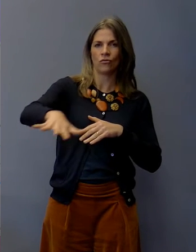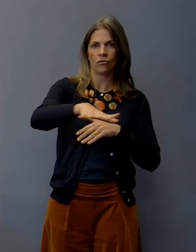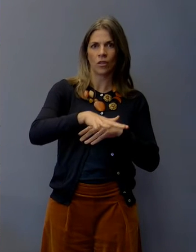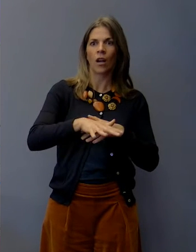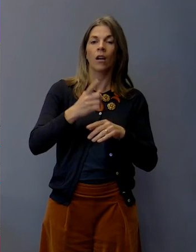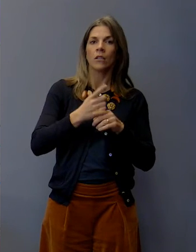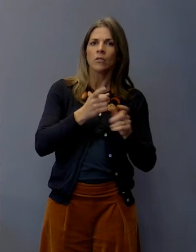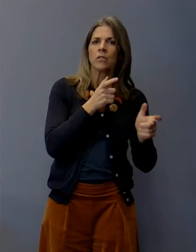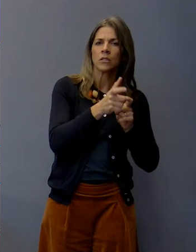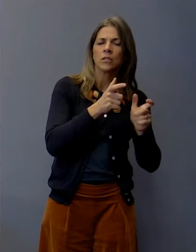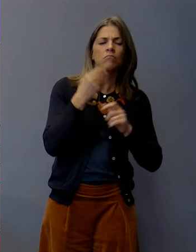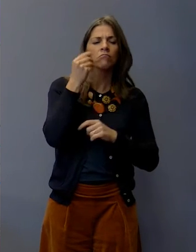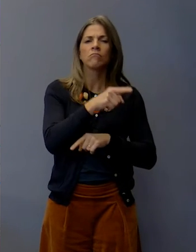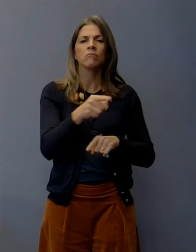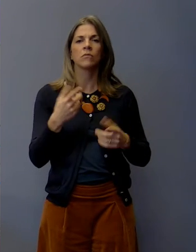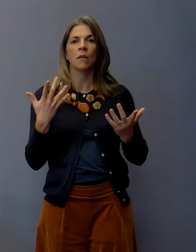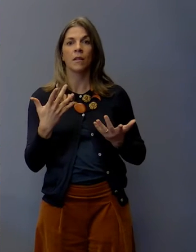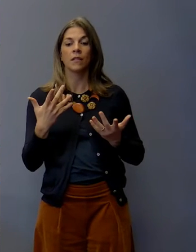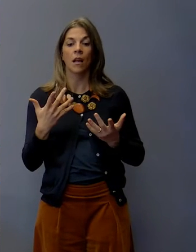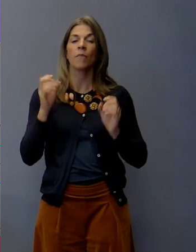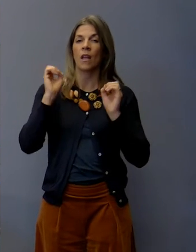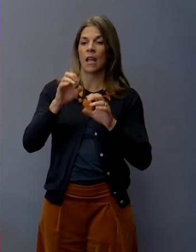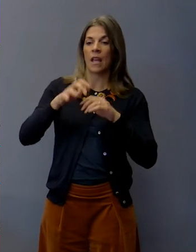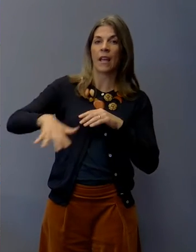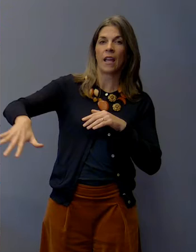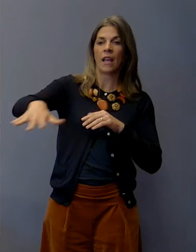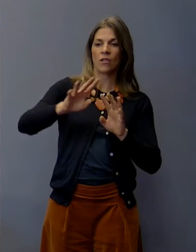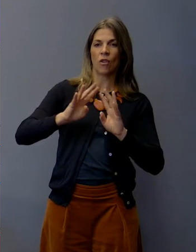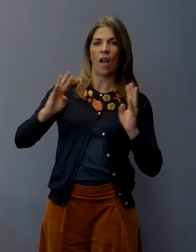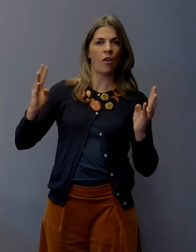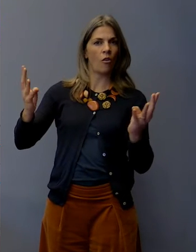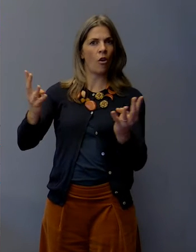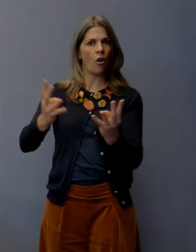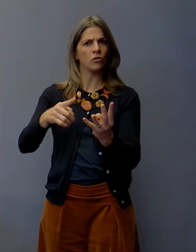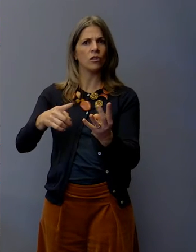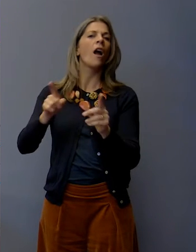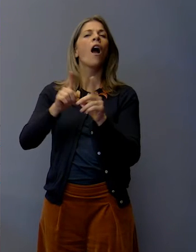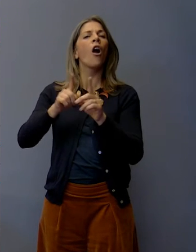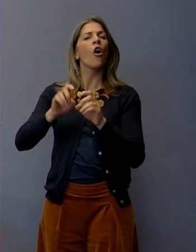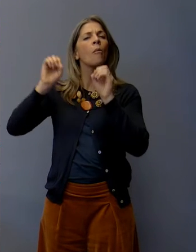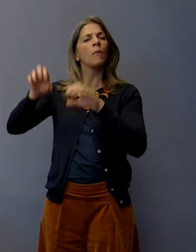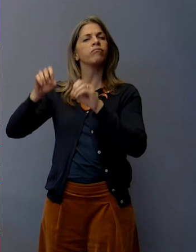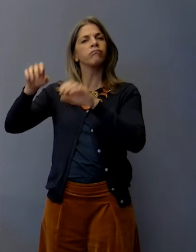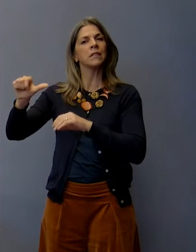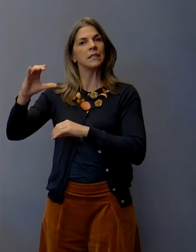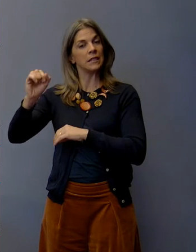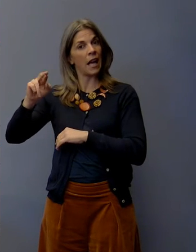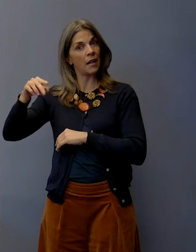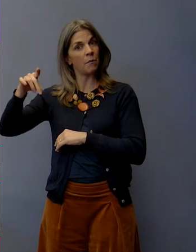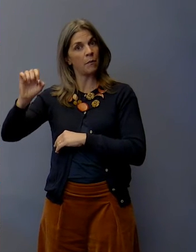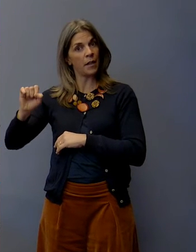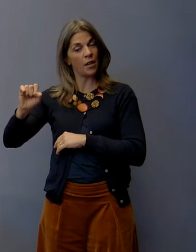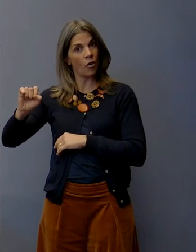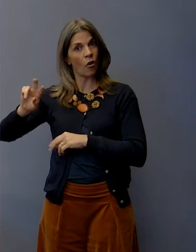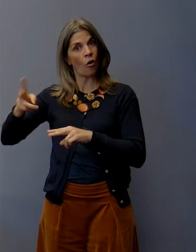dire un approfondimento del tema dizon ecologica non è una scarpino 2.0 sono dei punti che rappresentano